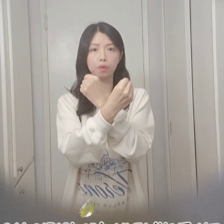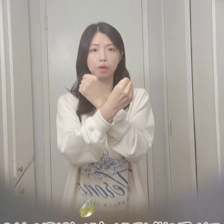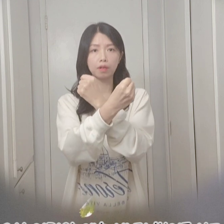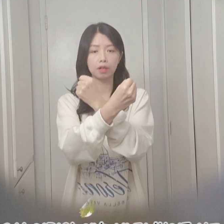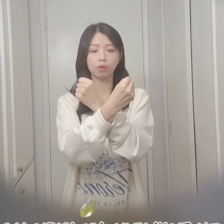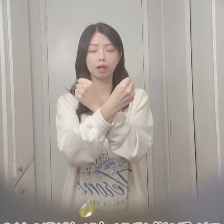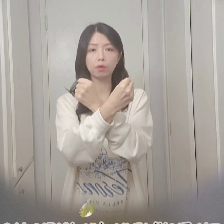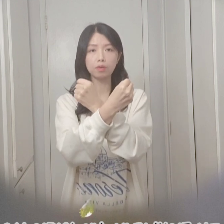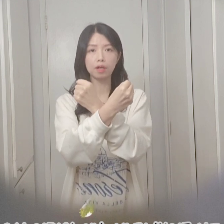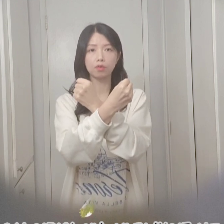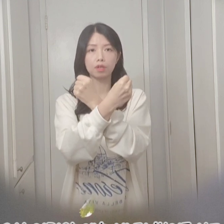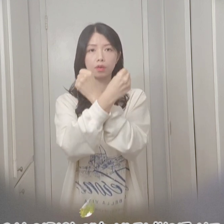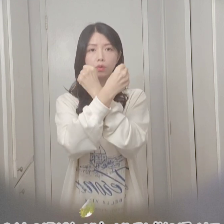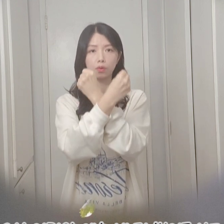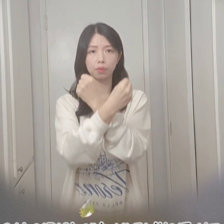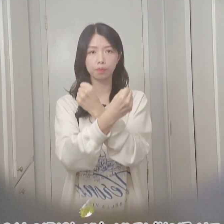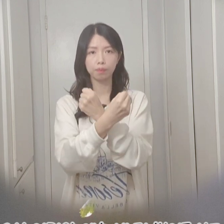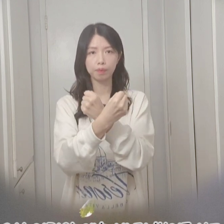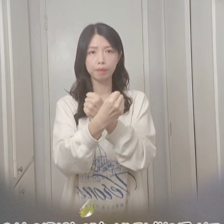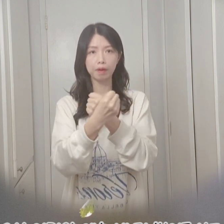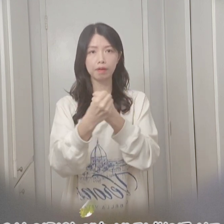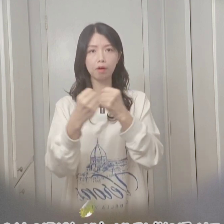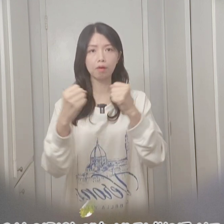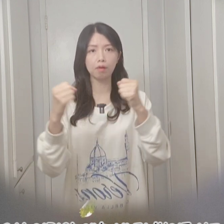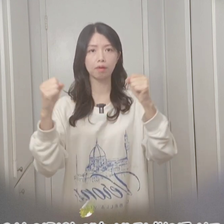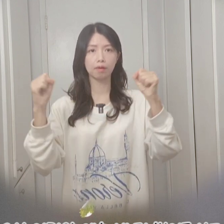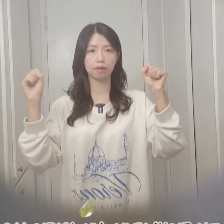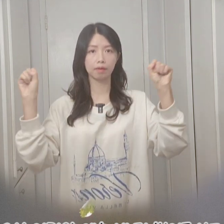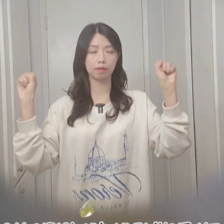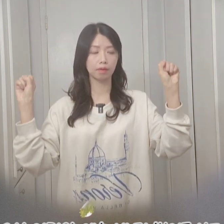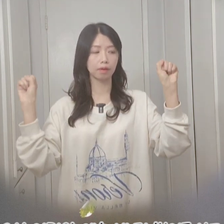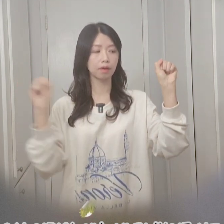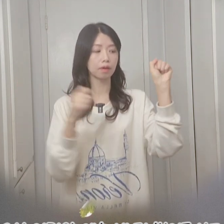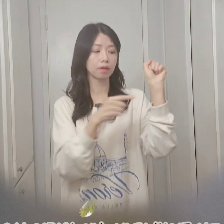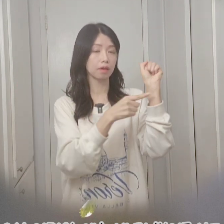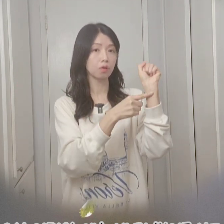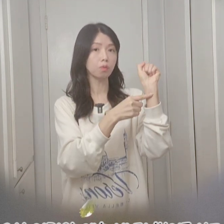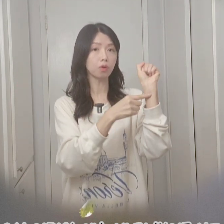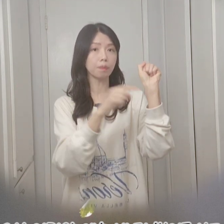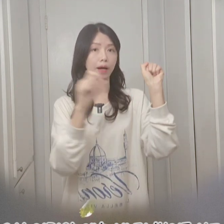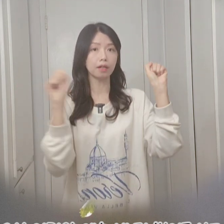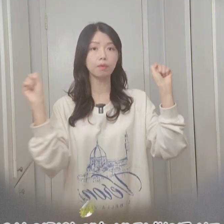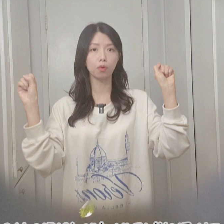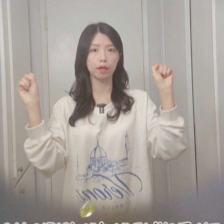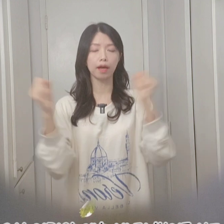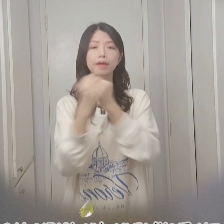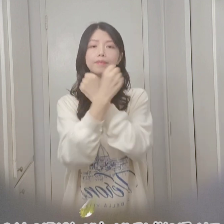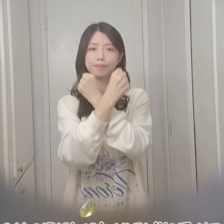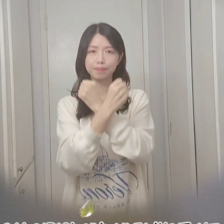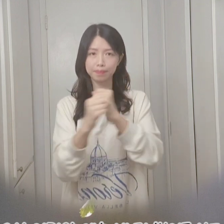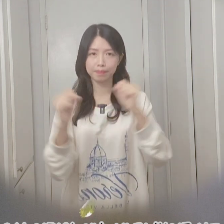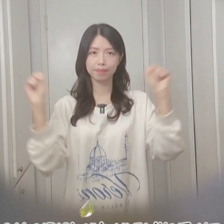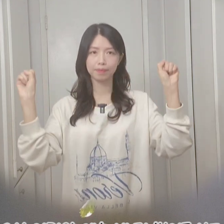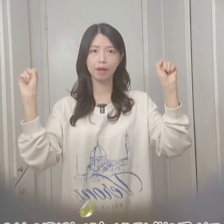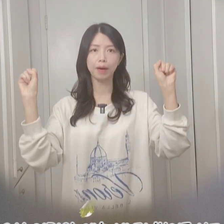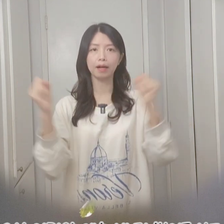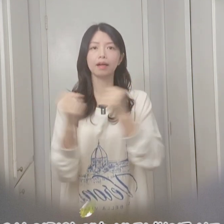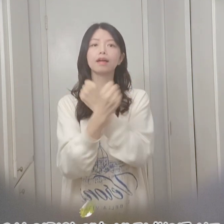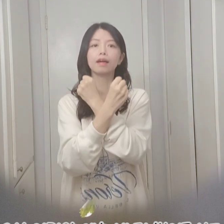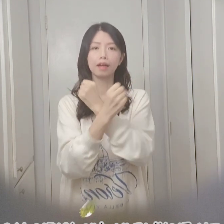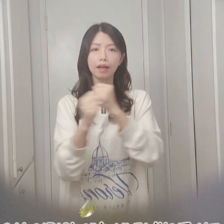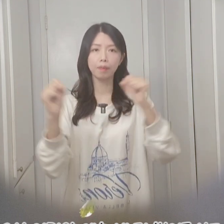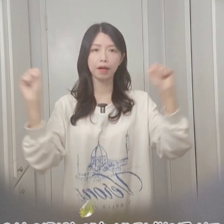양손 주먹을 이렇게 크로스 해주시고 피면서 이 손목이 밖을 보이게